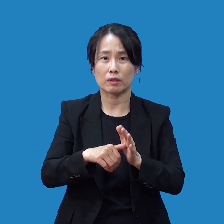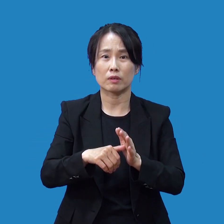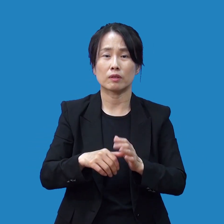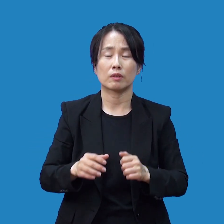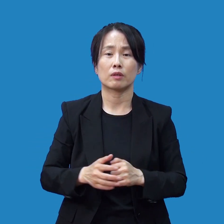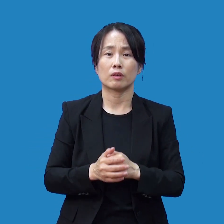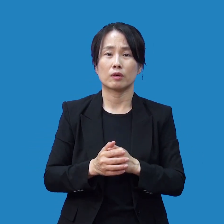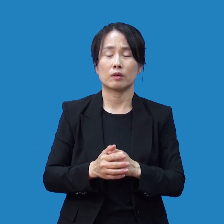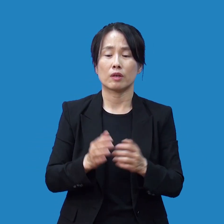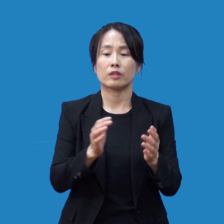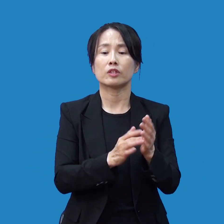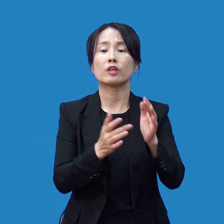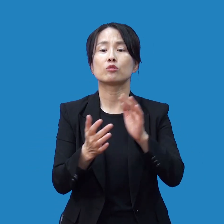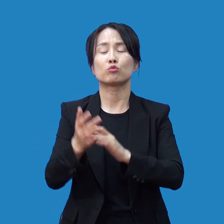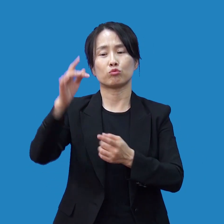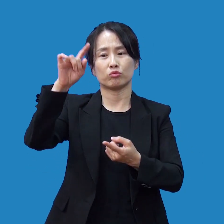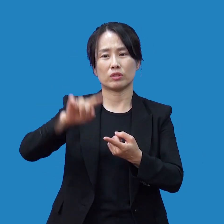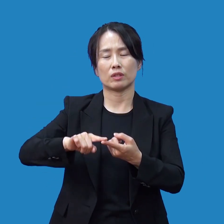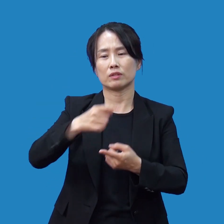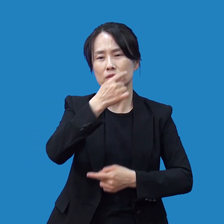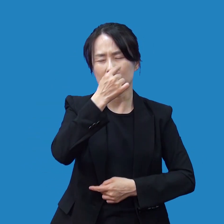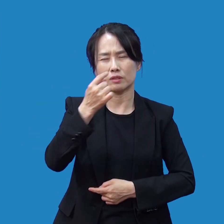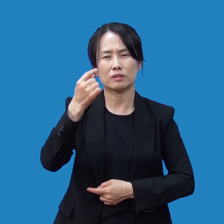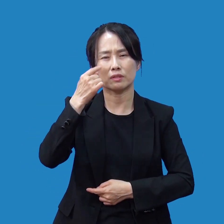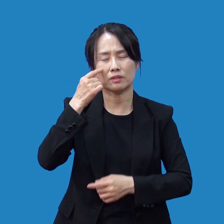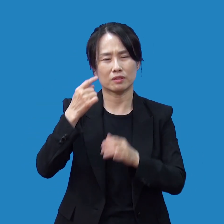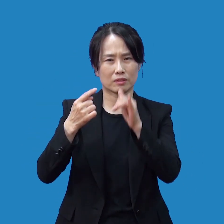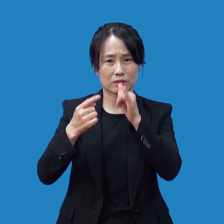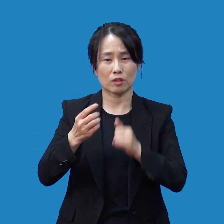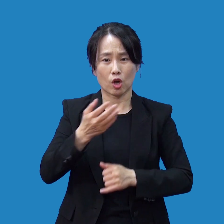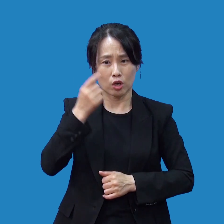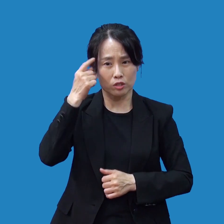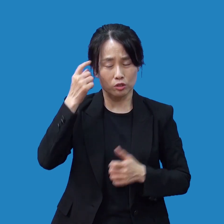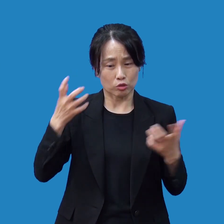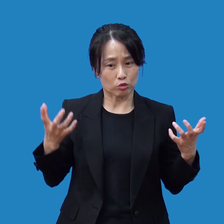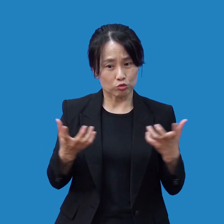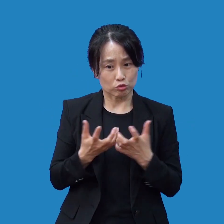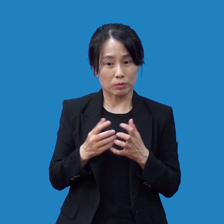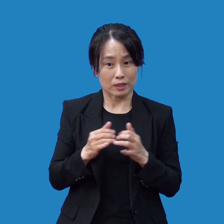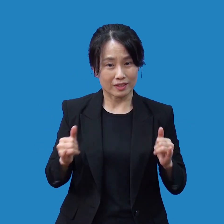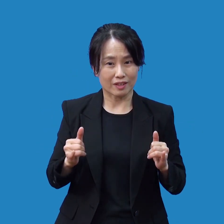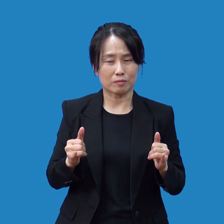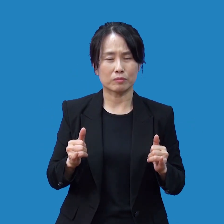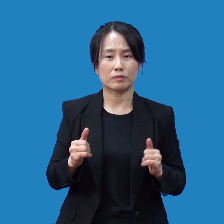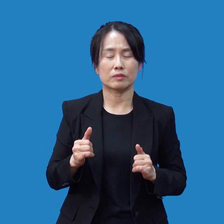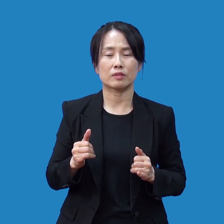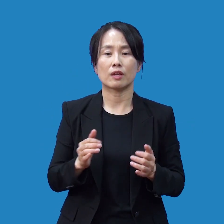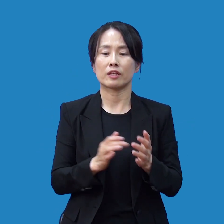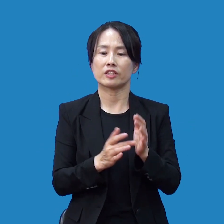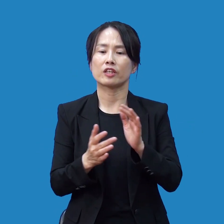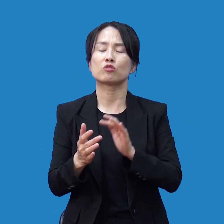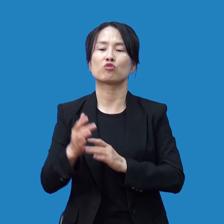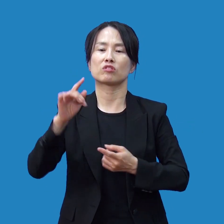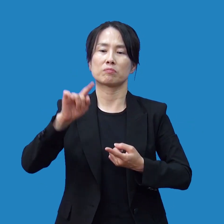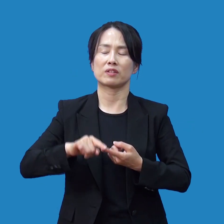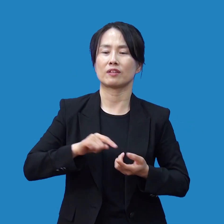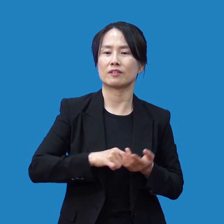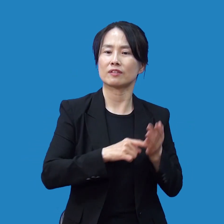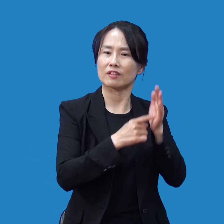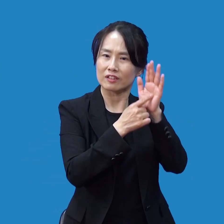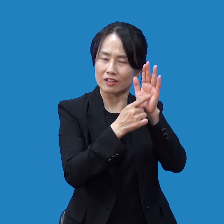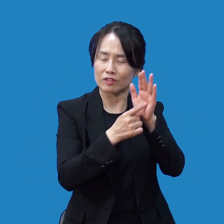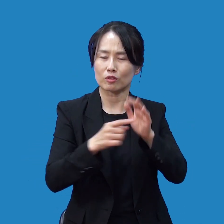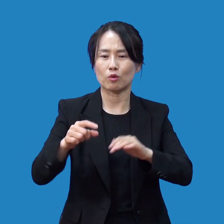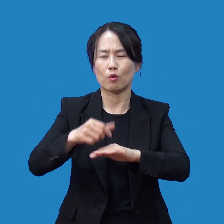우주의 왕되심을 증거합니다. 성령 충만한 사람은 그리스도를 드러내고 왕되신 그리스도께